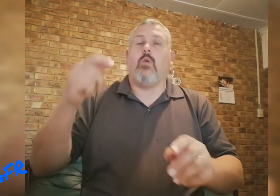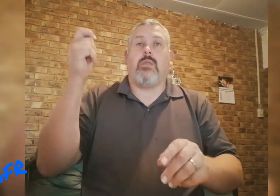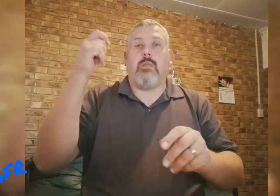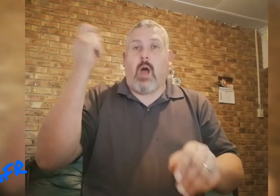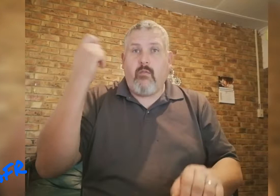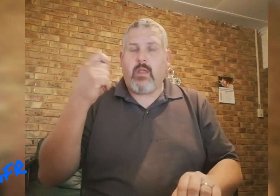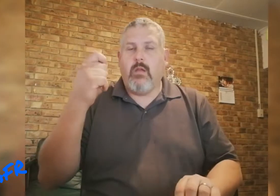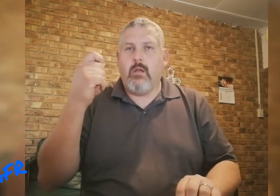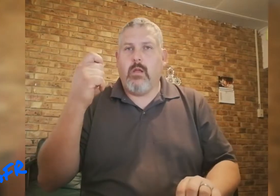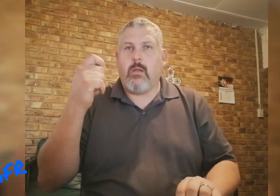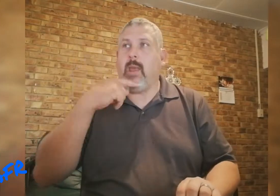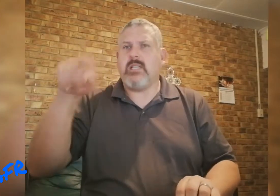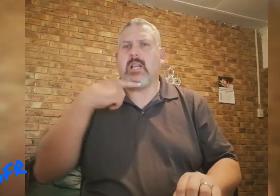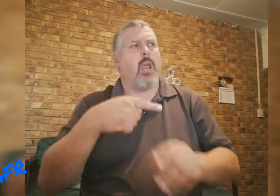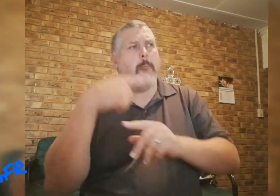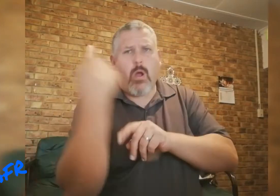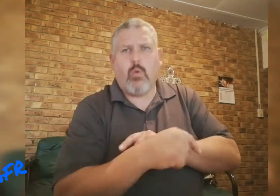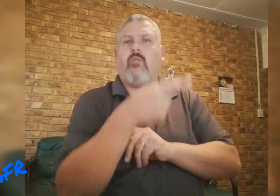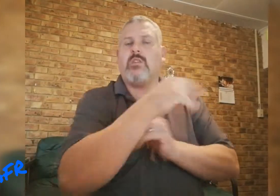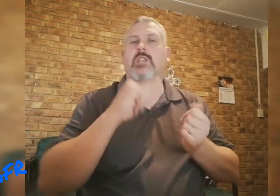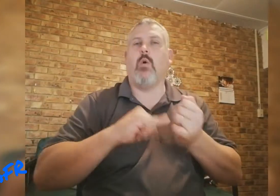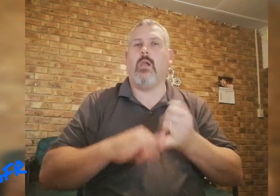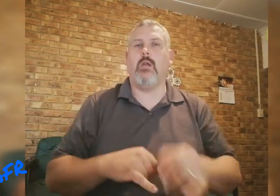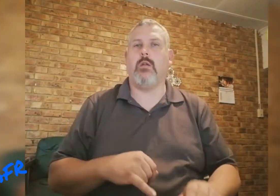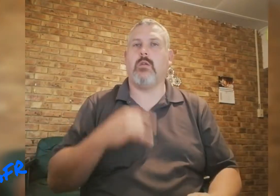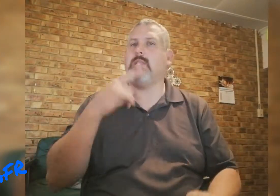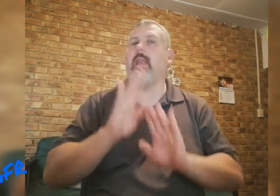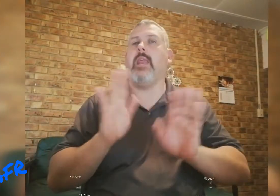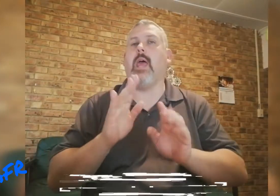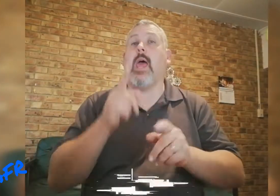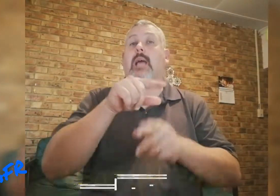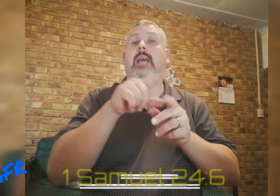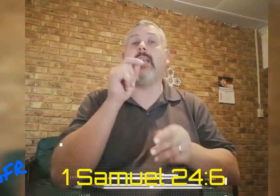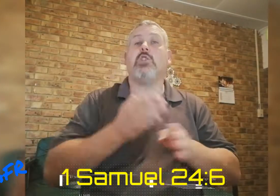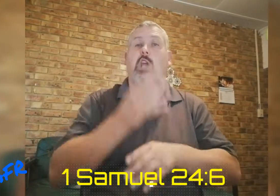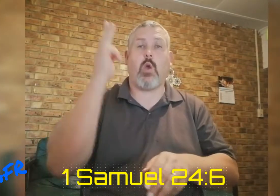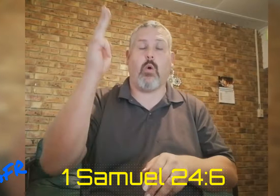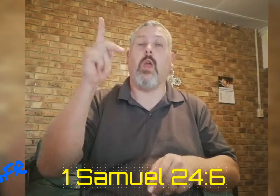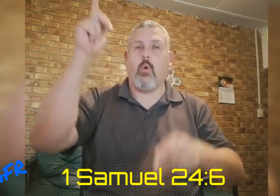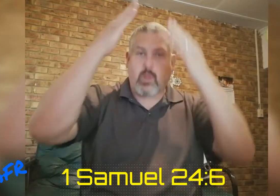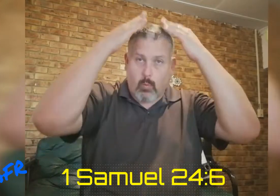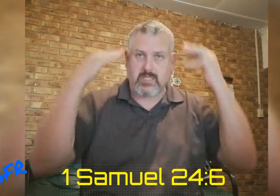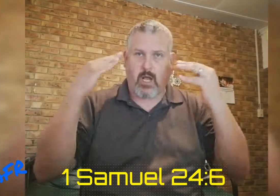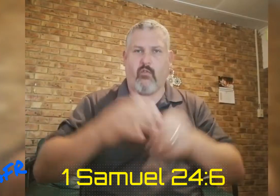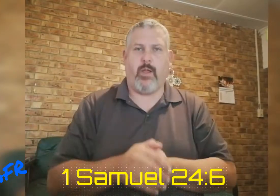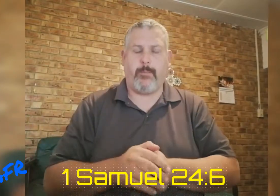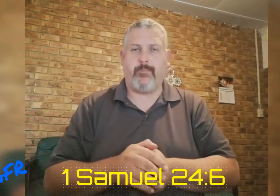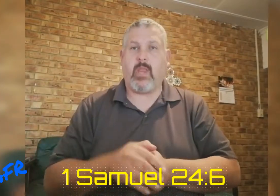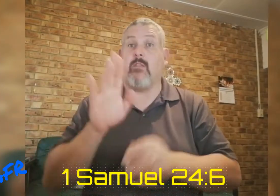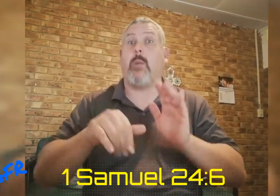Nou, David, mense het gesê, mag dood vir Saul, sê nee, hy is gekies deur God, God het op gesalf, dit was